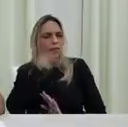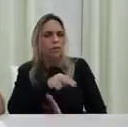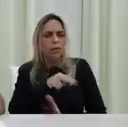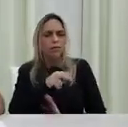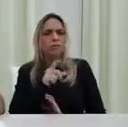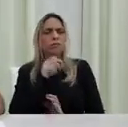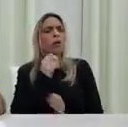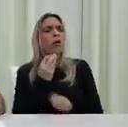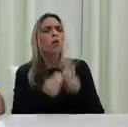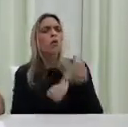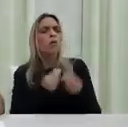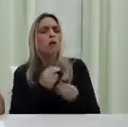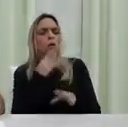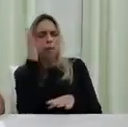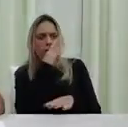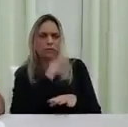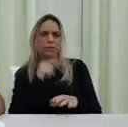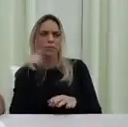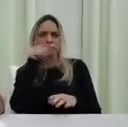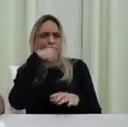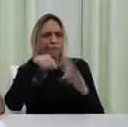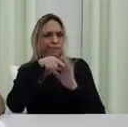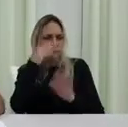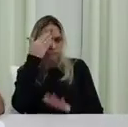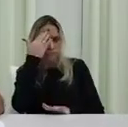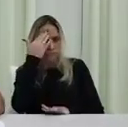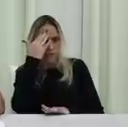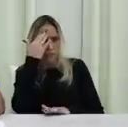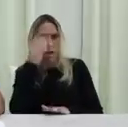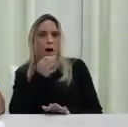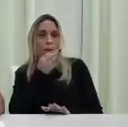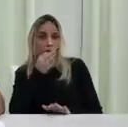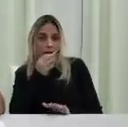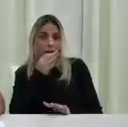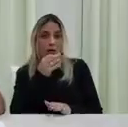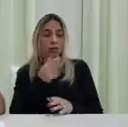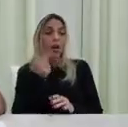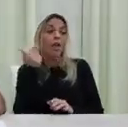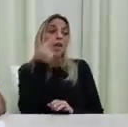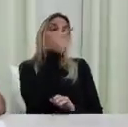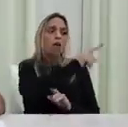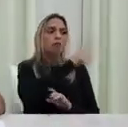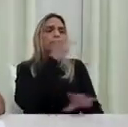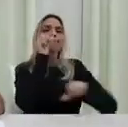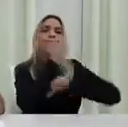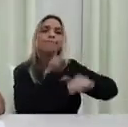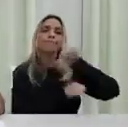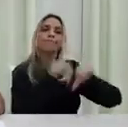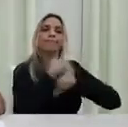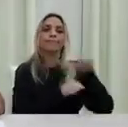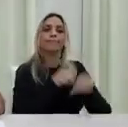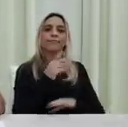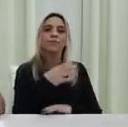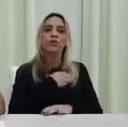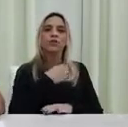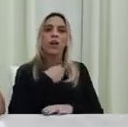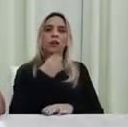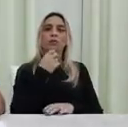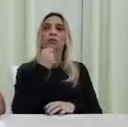visão nossa, que vocês sabem qual que é, em grande parte, e outra, em grande parte, mudando essa forma de